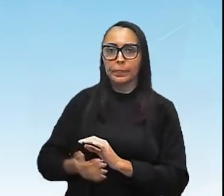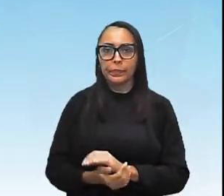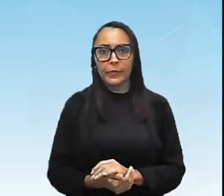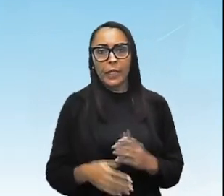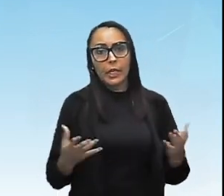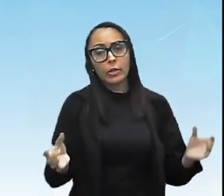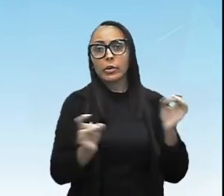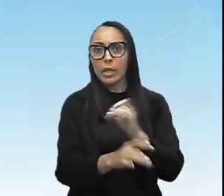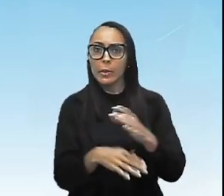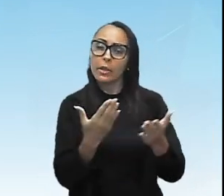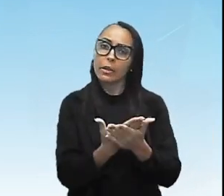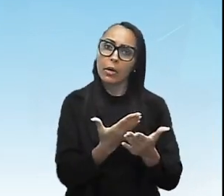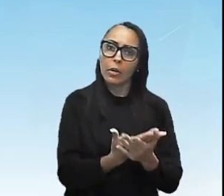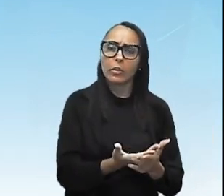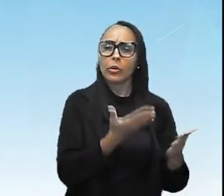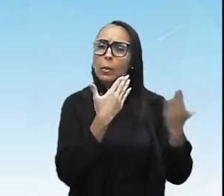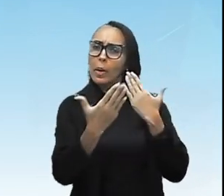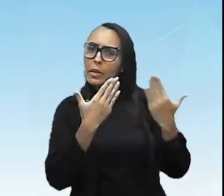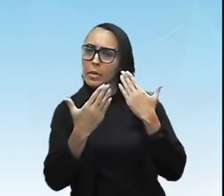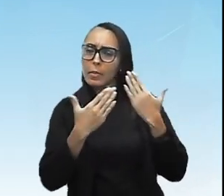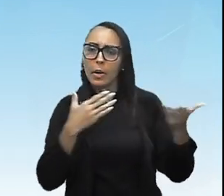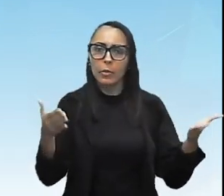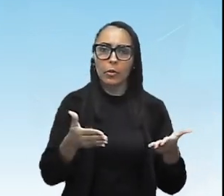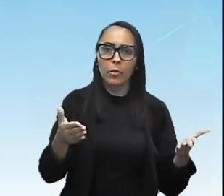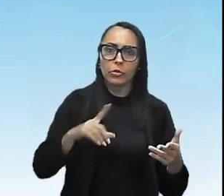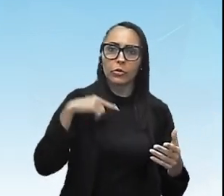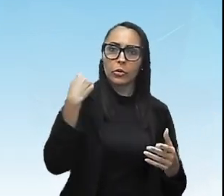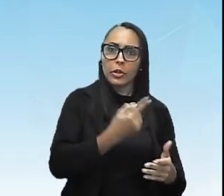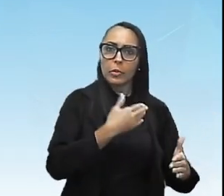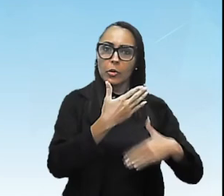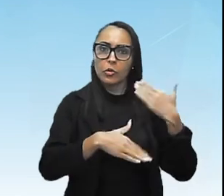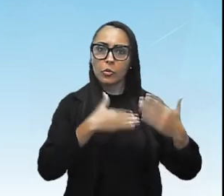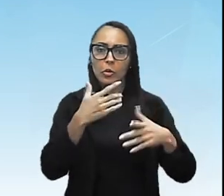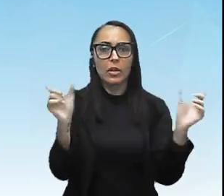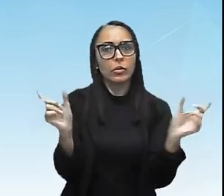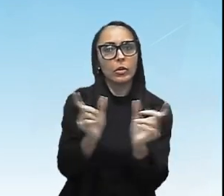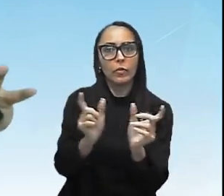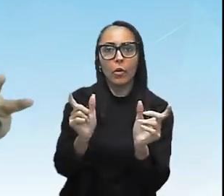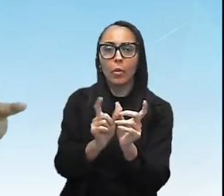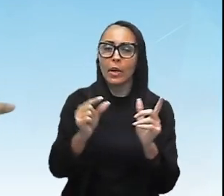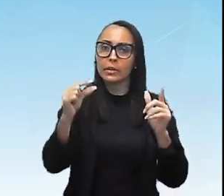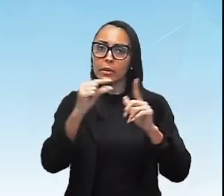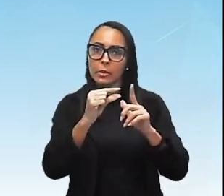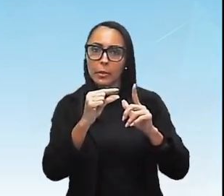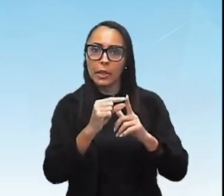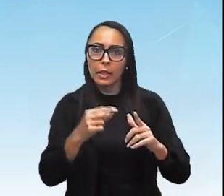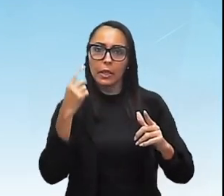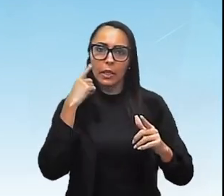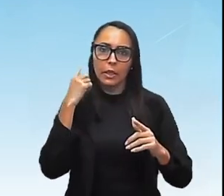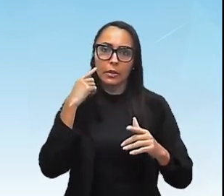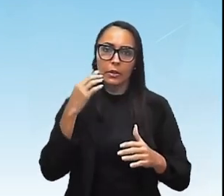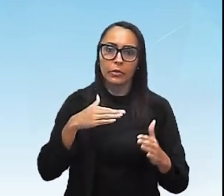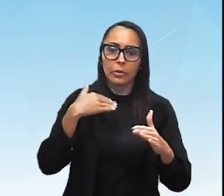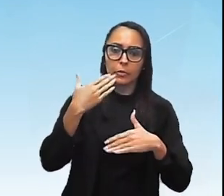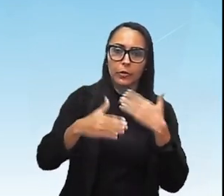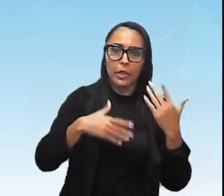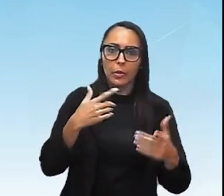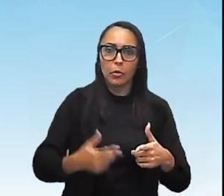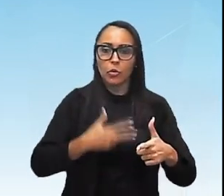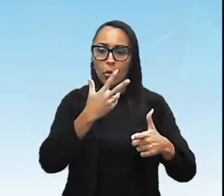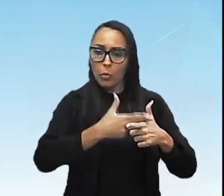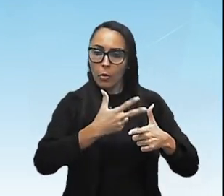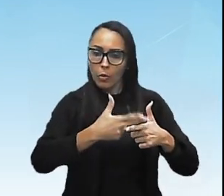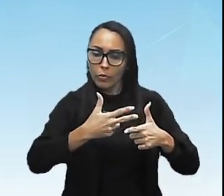nosso bate-papo de hoje, nós temos o processo de formação das palavras, vimos os morfemas, vimos